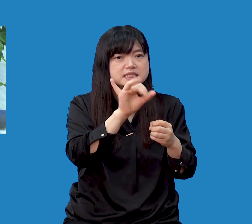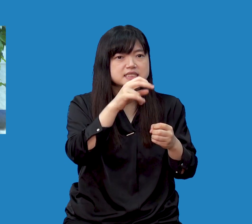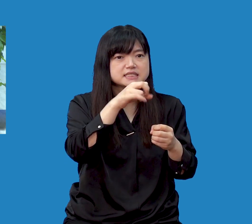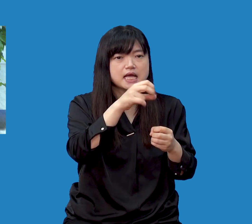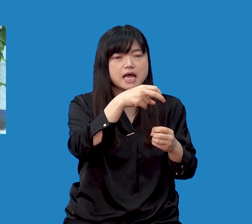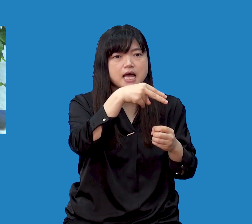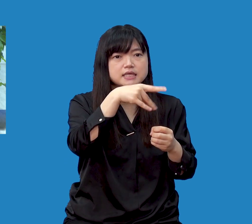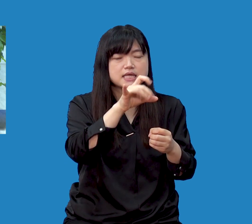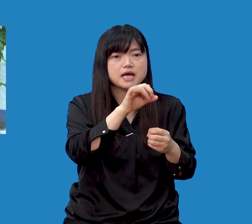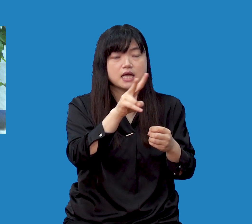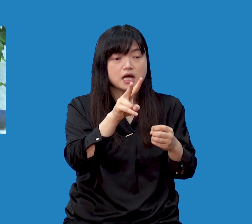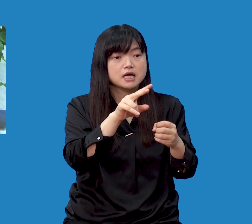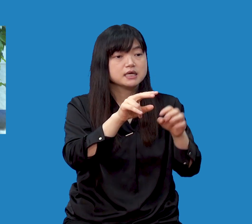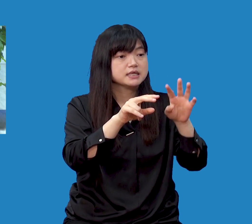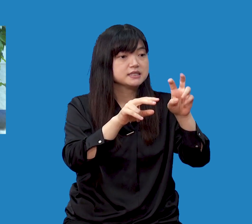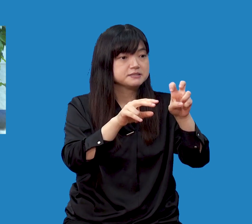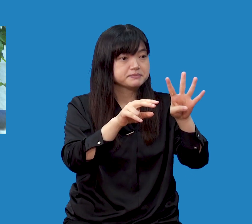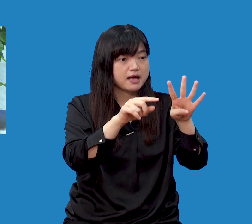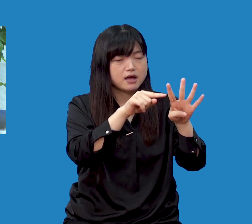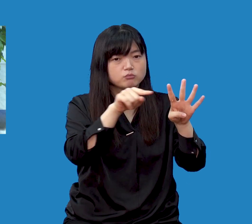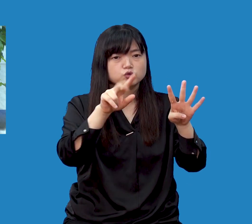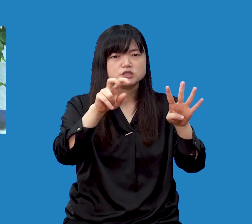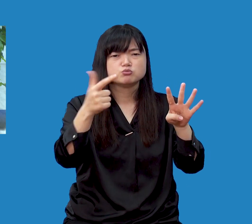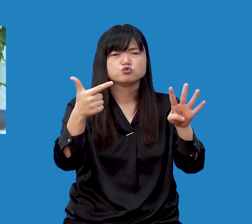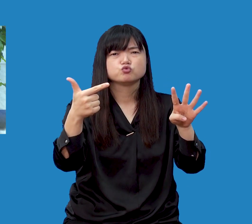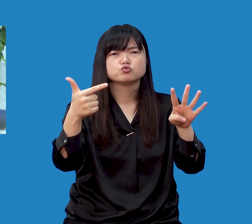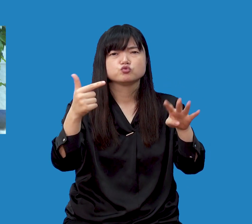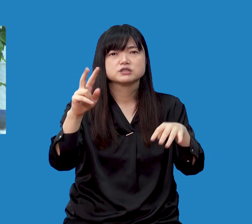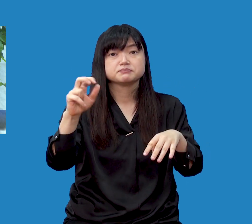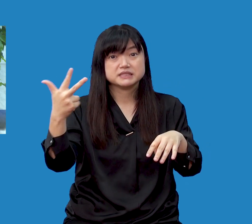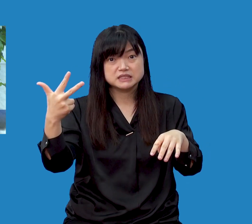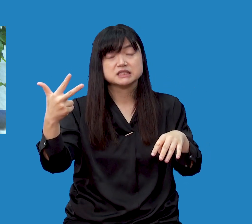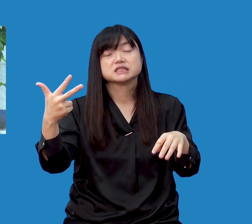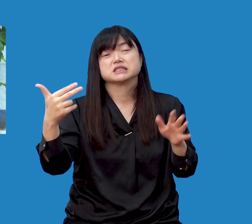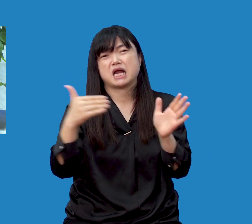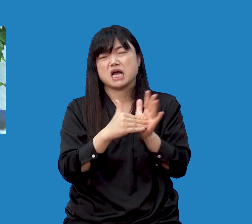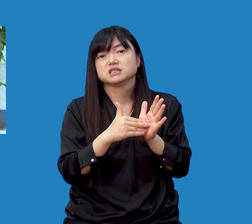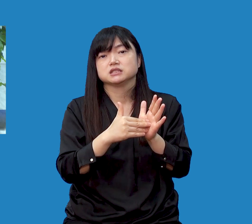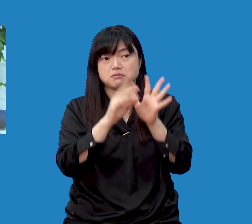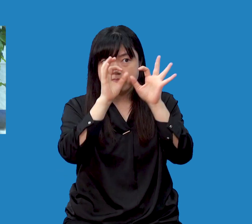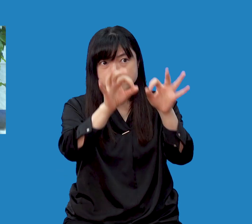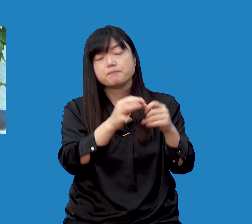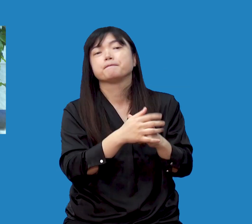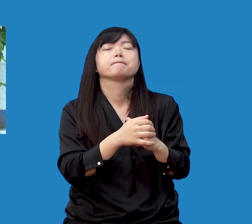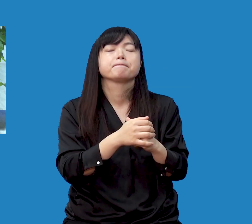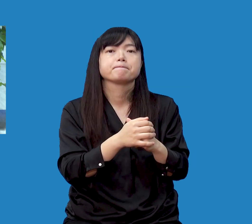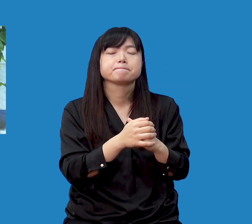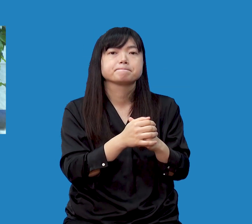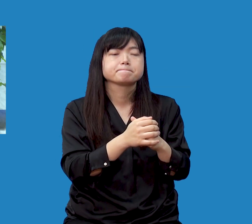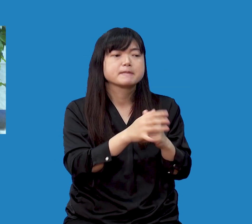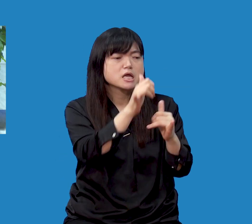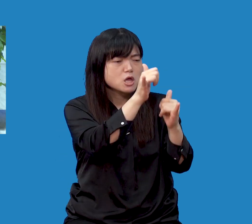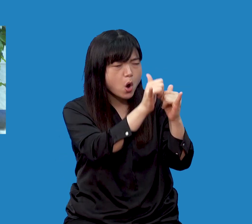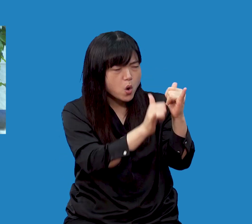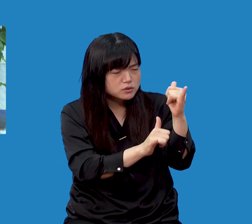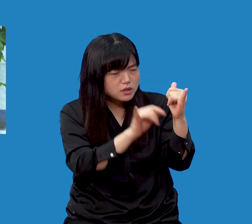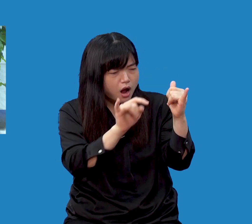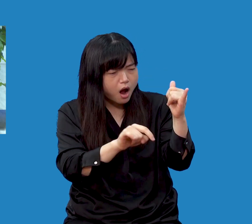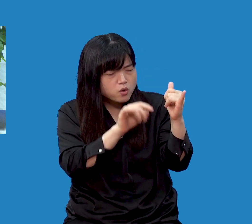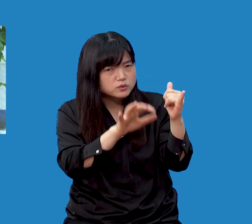24장, 25장, 26장, 27장에서 역사